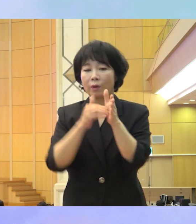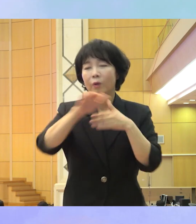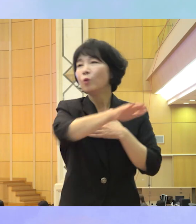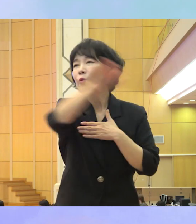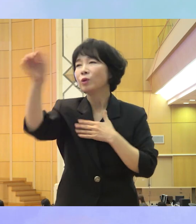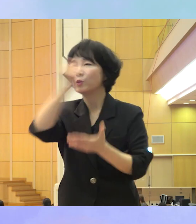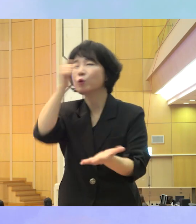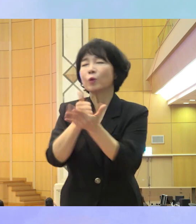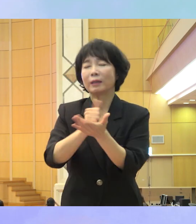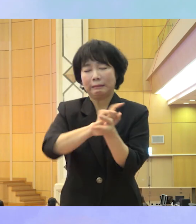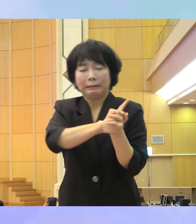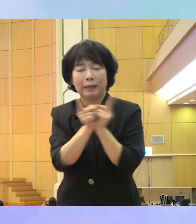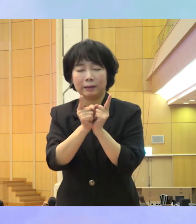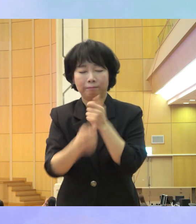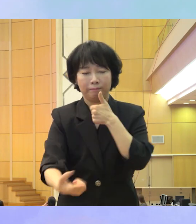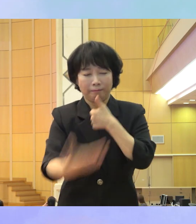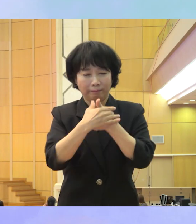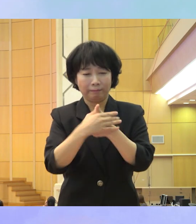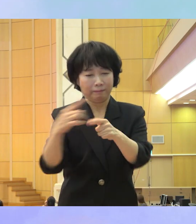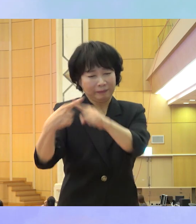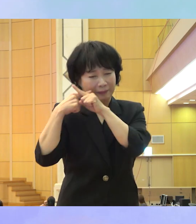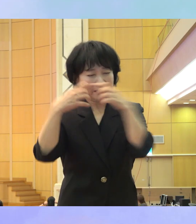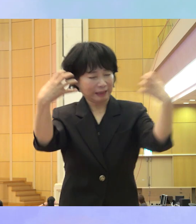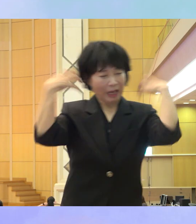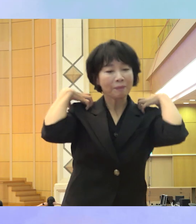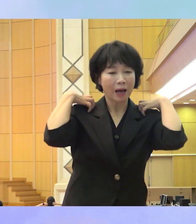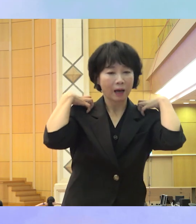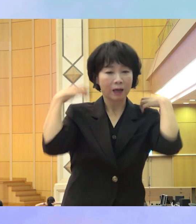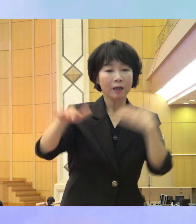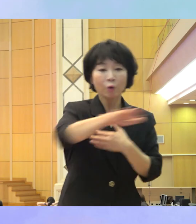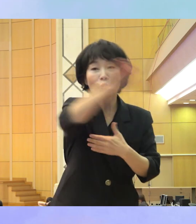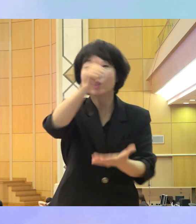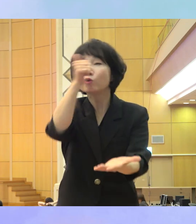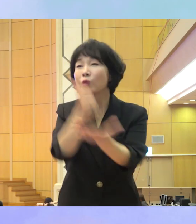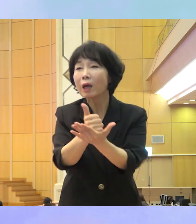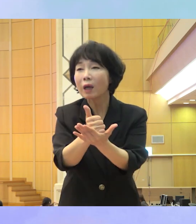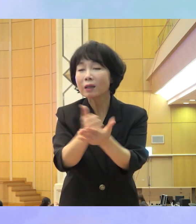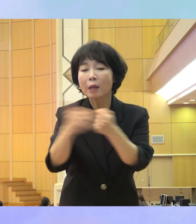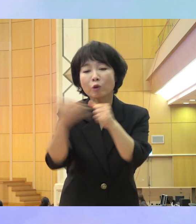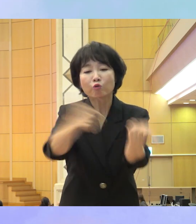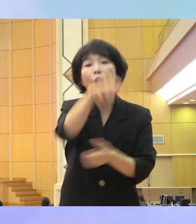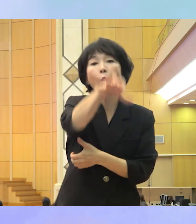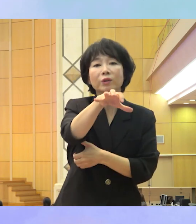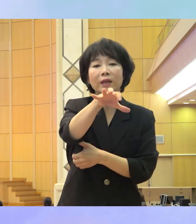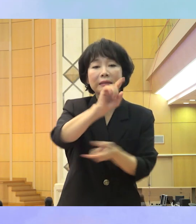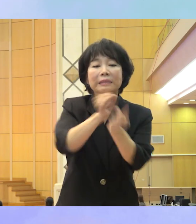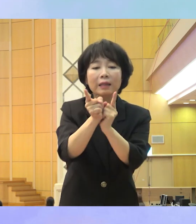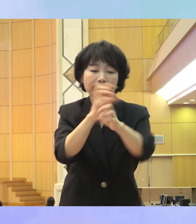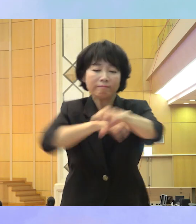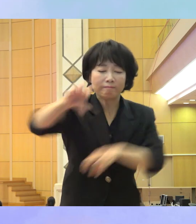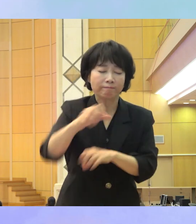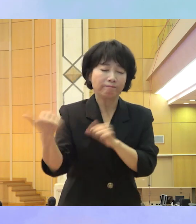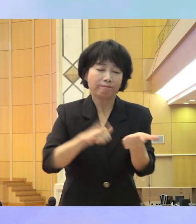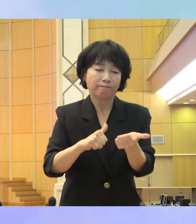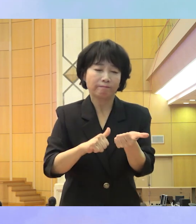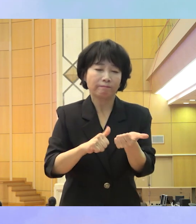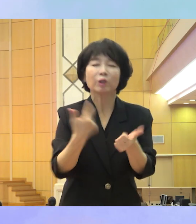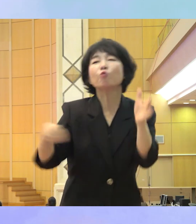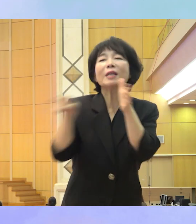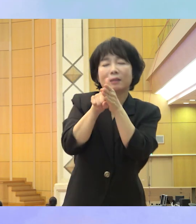우리 죄를 대신 담당하시고 우리가 죽어야 할 그 자리에 대신